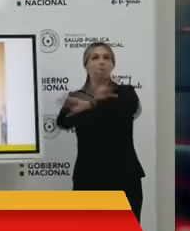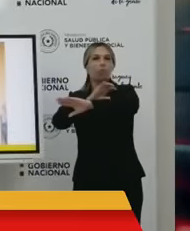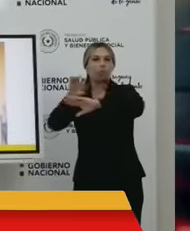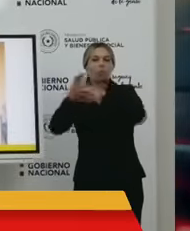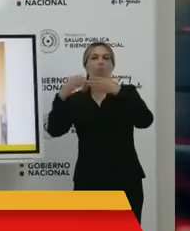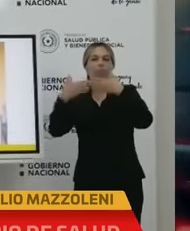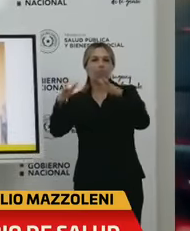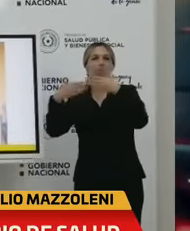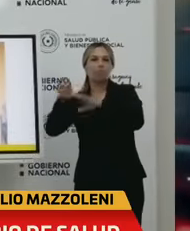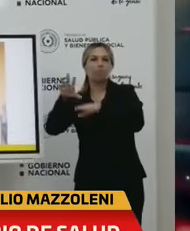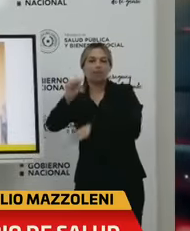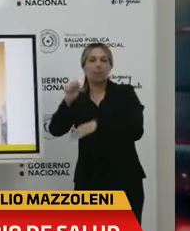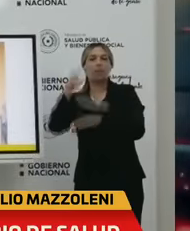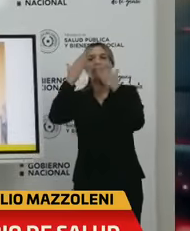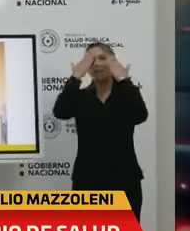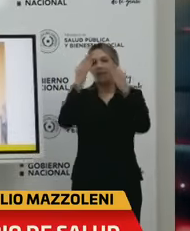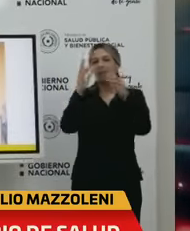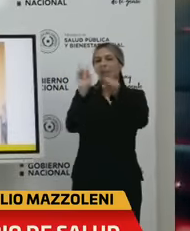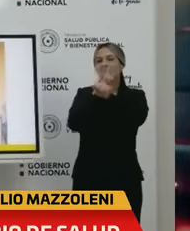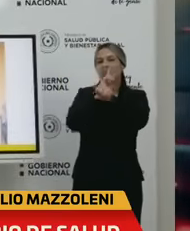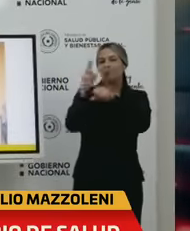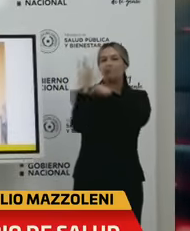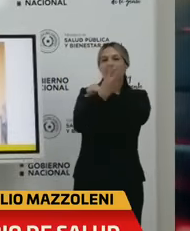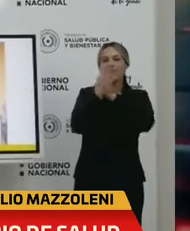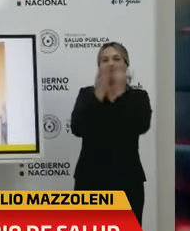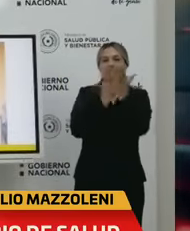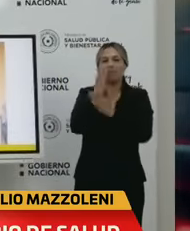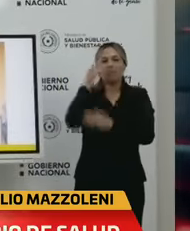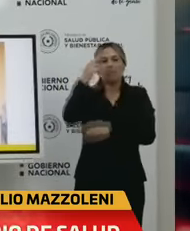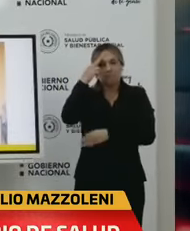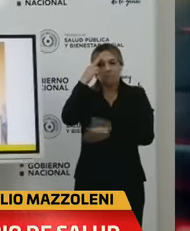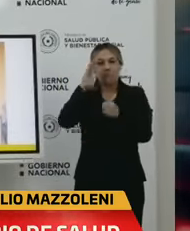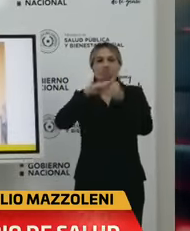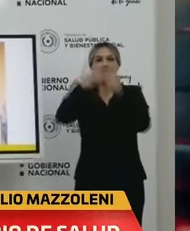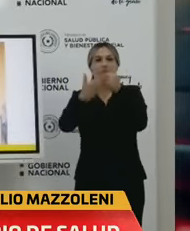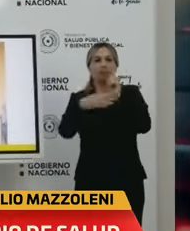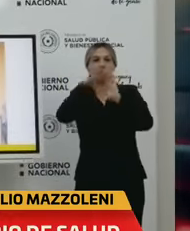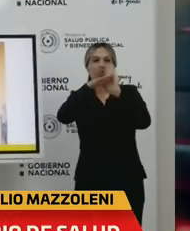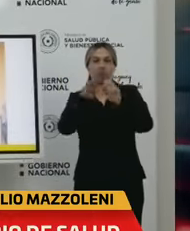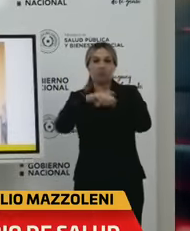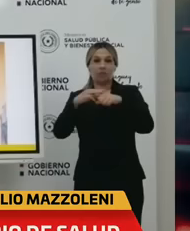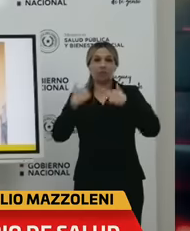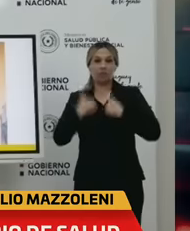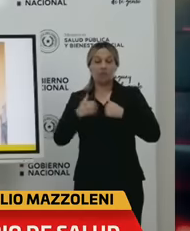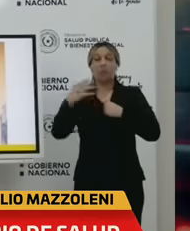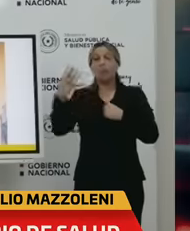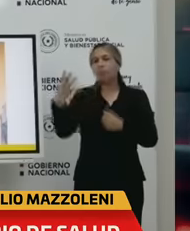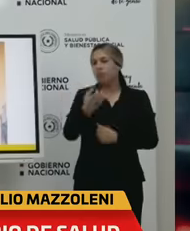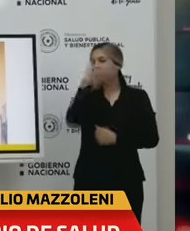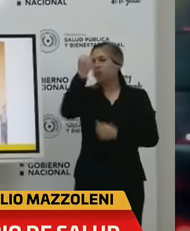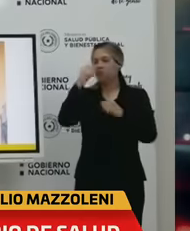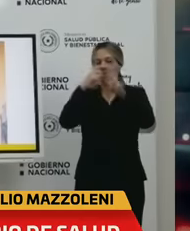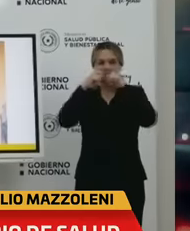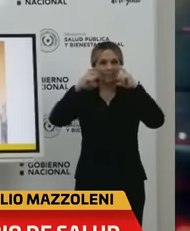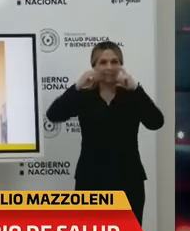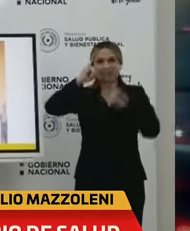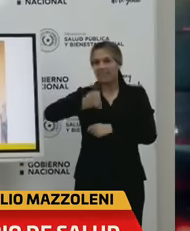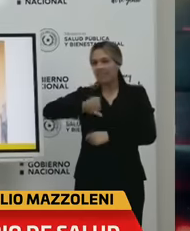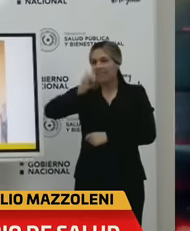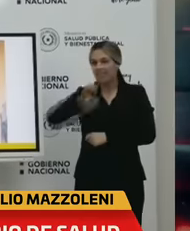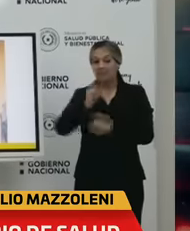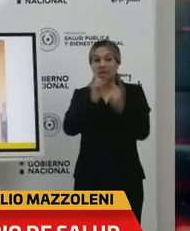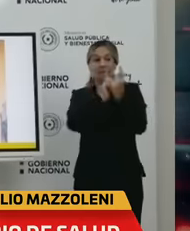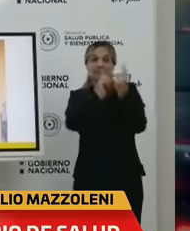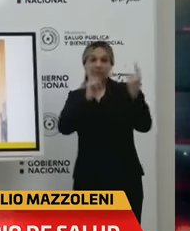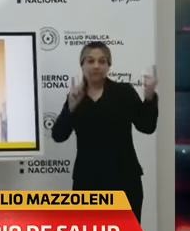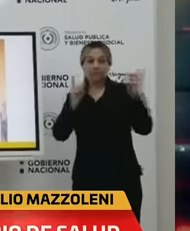Salud, Julio Mazzaleni. Medidas de protección sugeridas por el ministerio. El uso de mascarilla, la distancia, el lavado de manos, el no